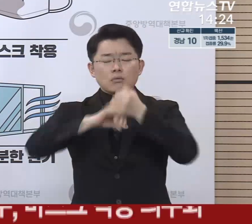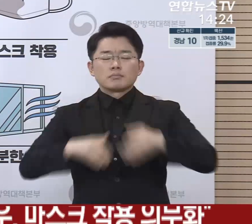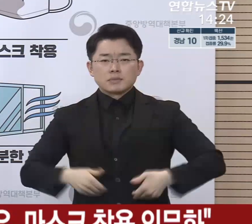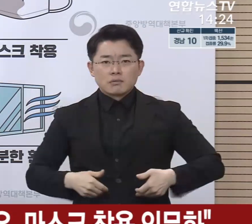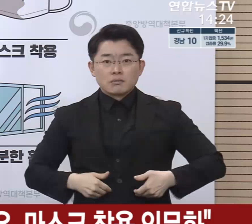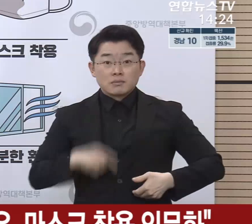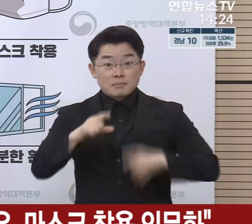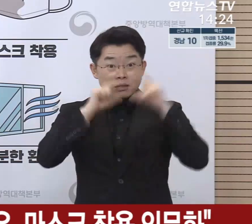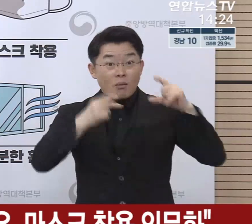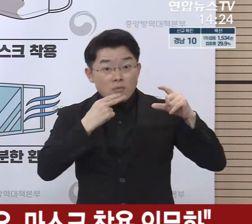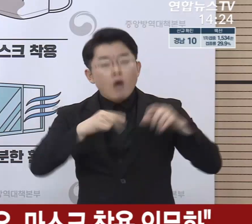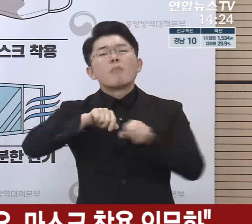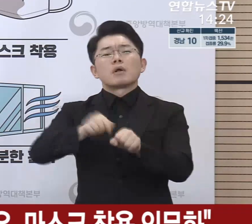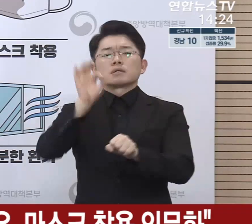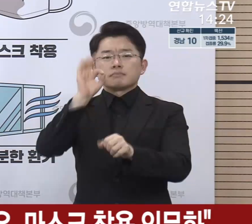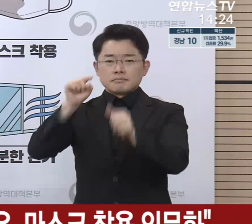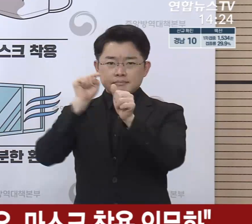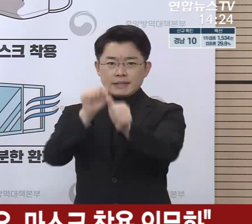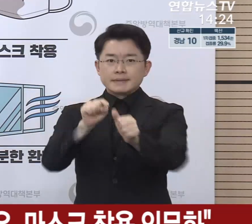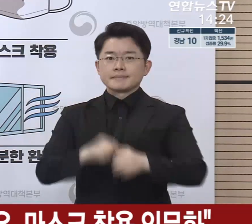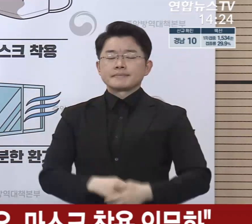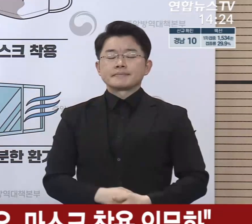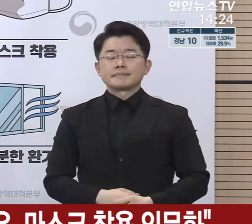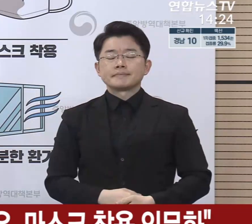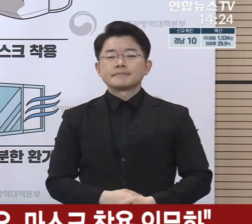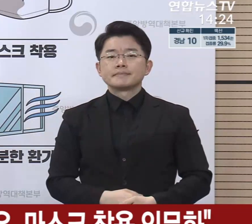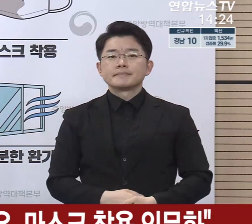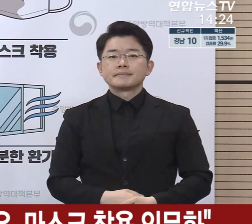부과 대상이 될 수 있습니다.